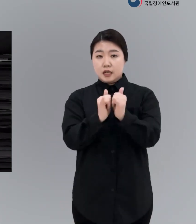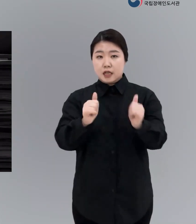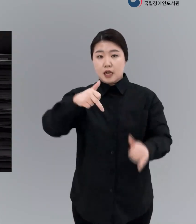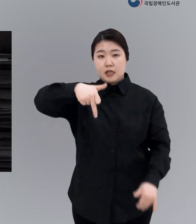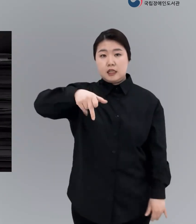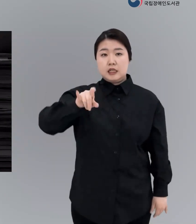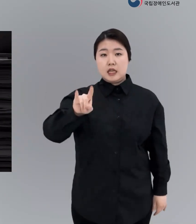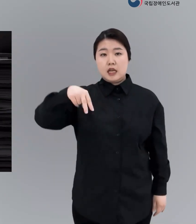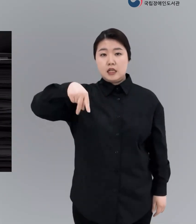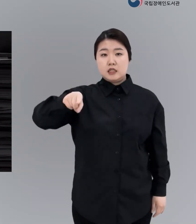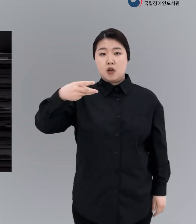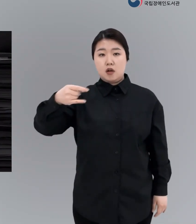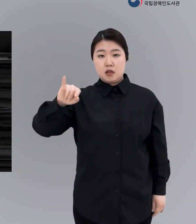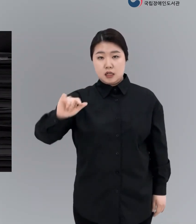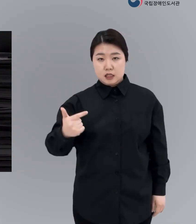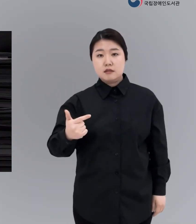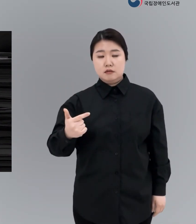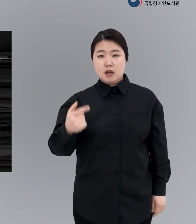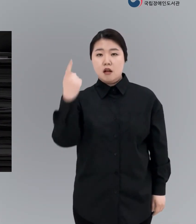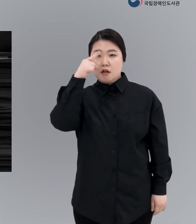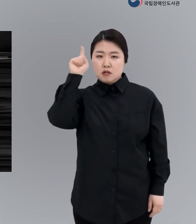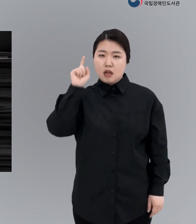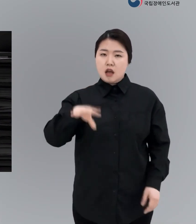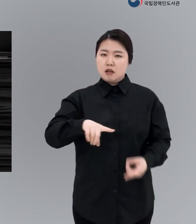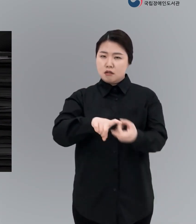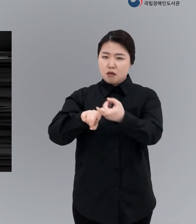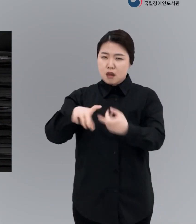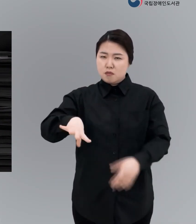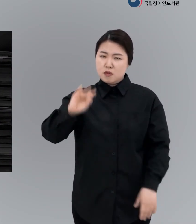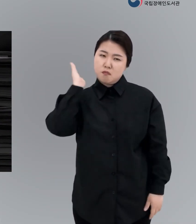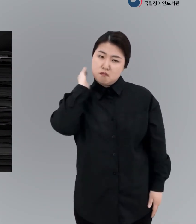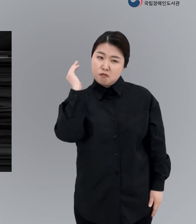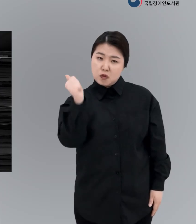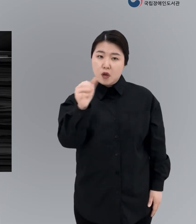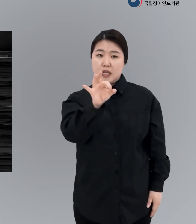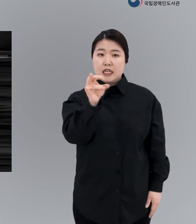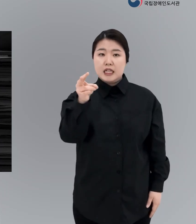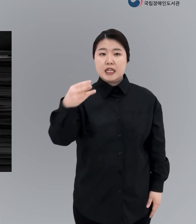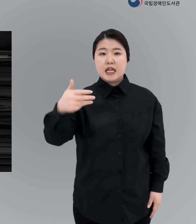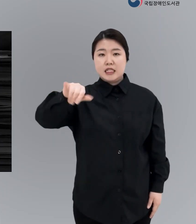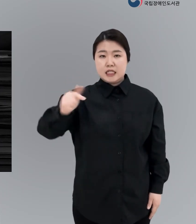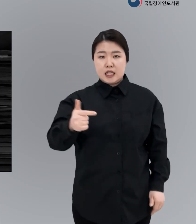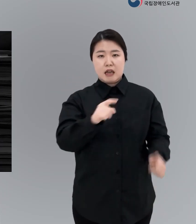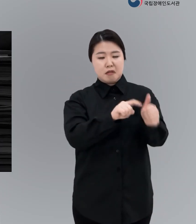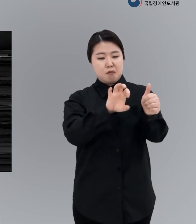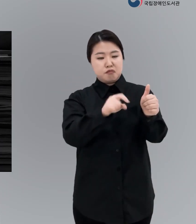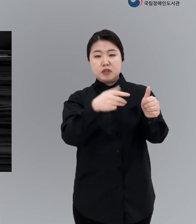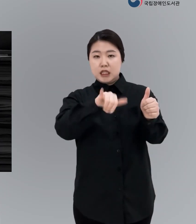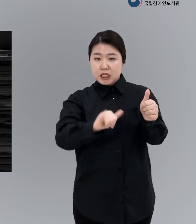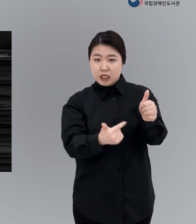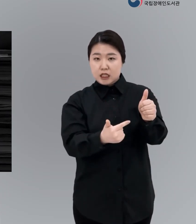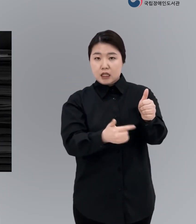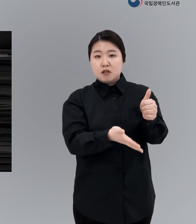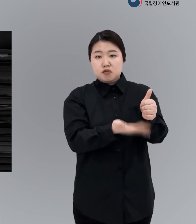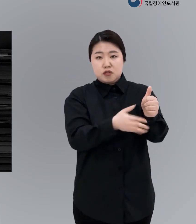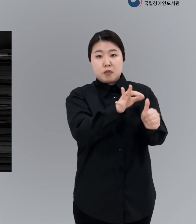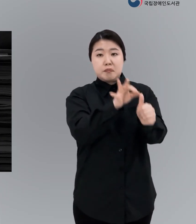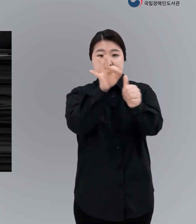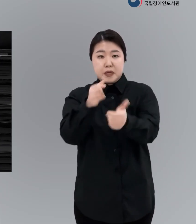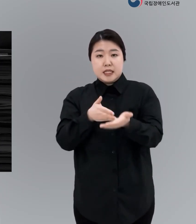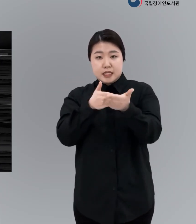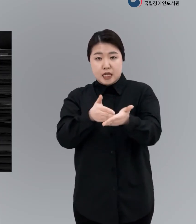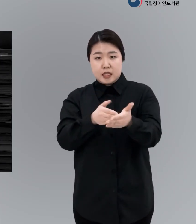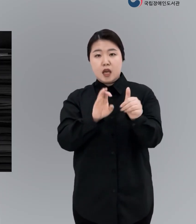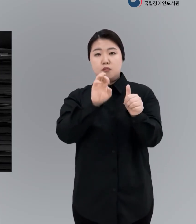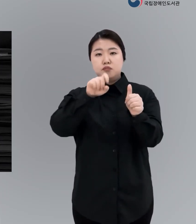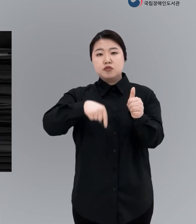푸틴의 사람들의 저작 캐서린 벨터는 옐친에게 푸틴을 청거하고 발탁했다고 주장하는